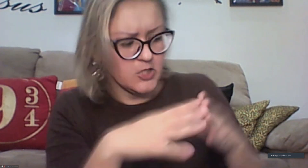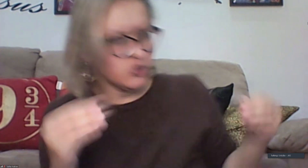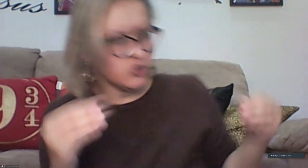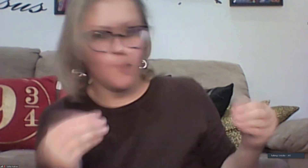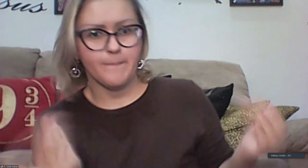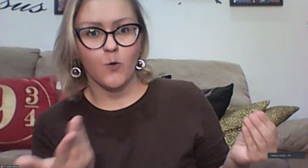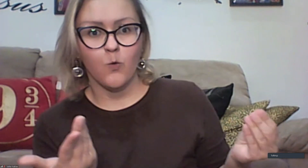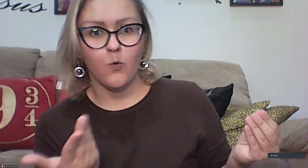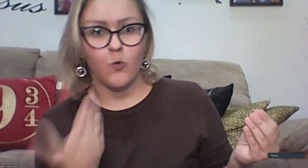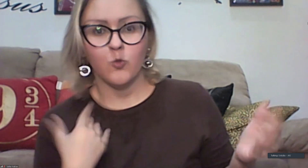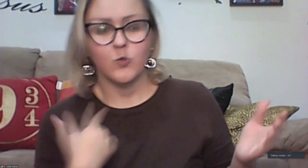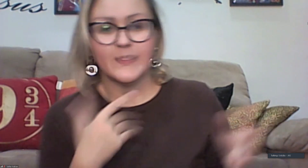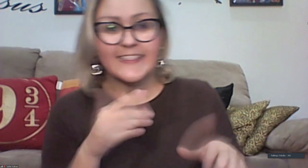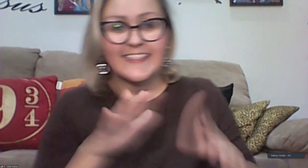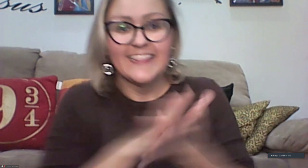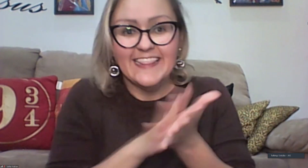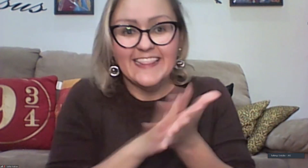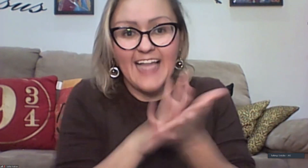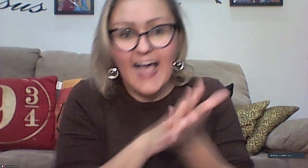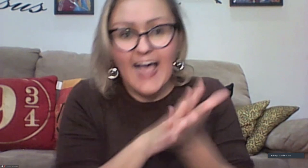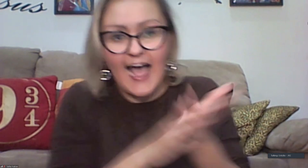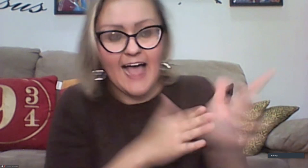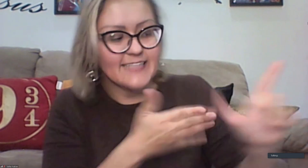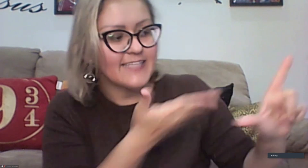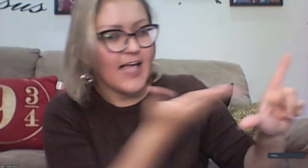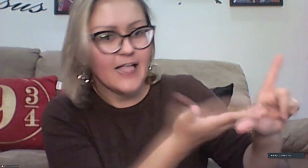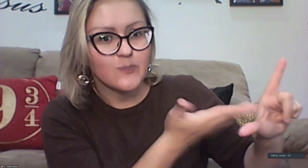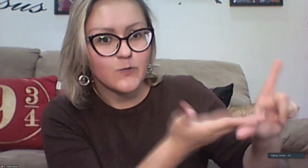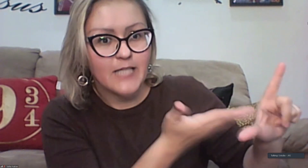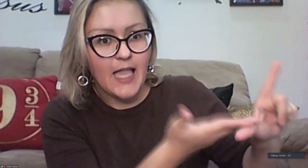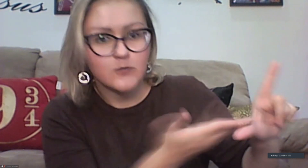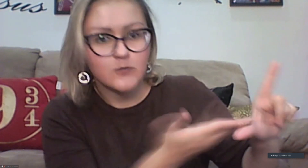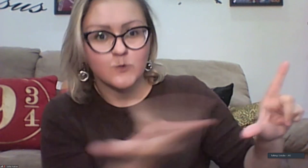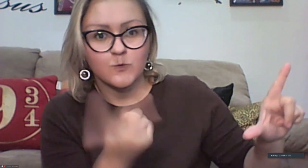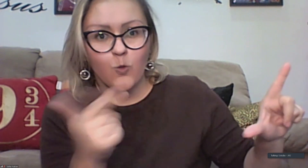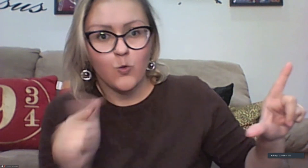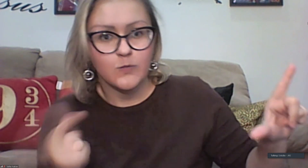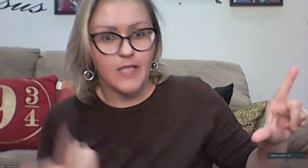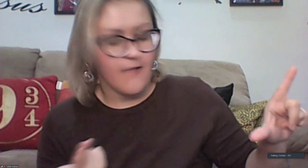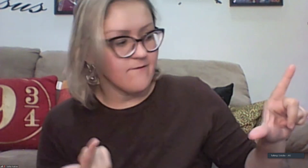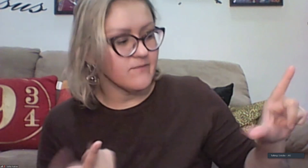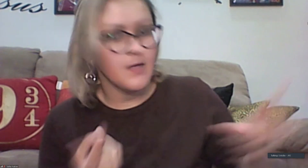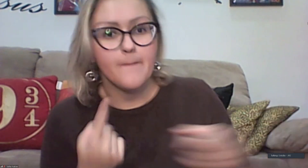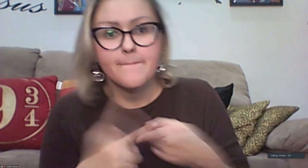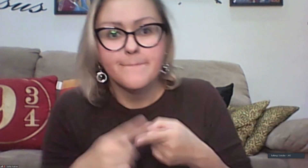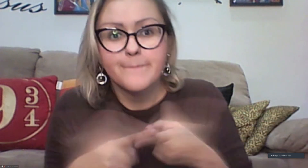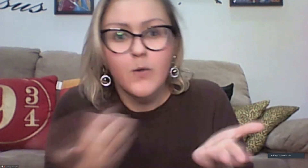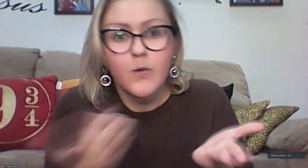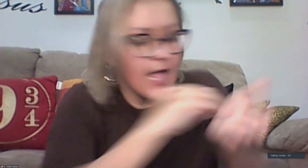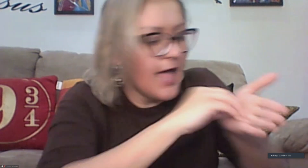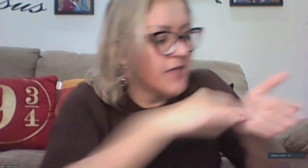sumiu? Né? De repente você sumiu, então não tem letra, não tem absolutamente